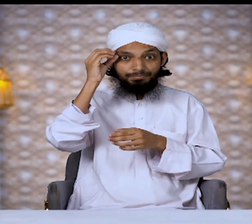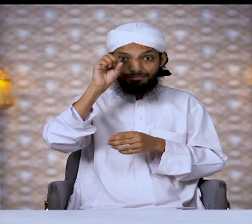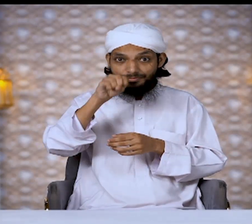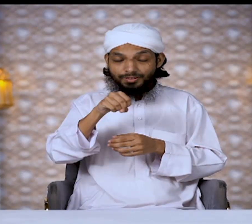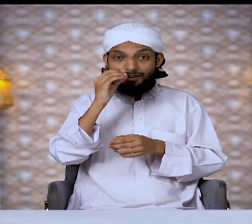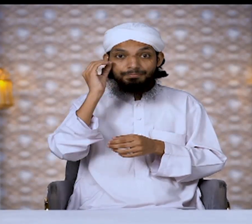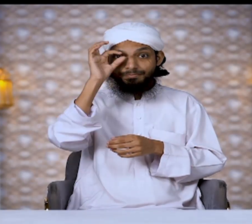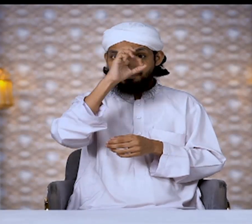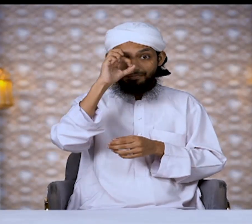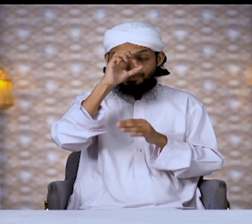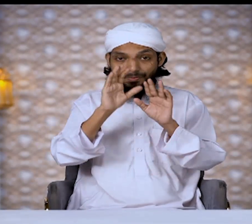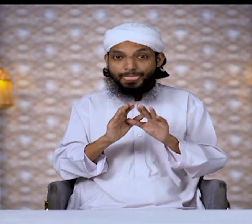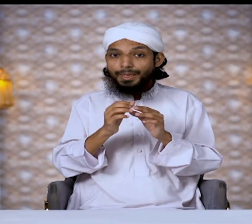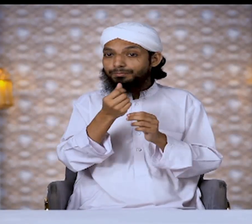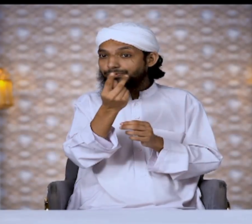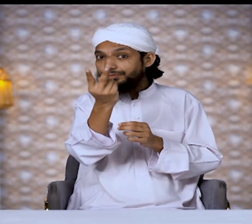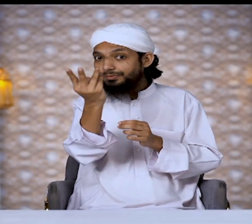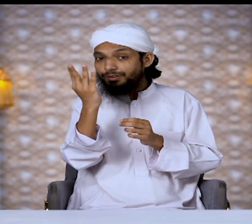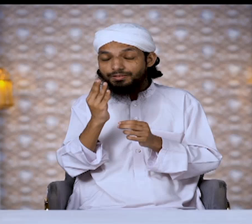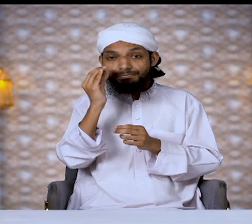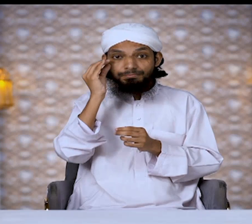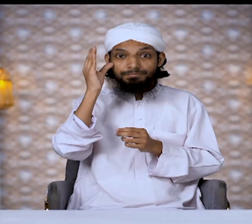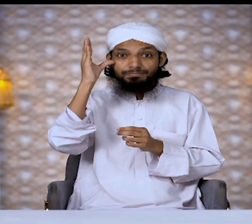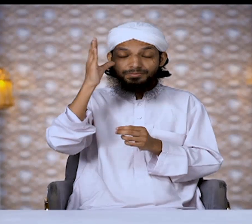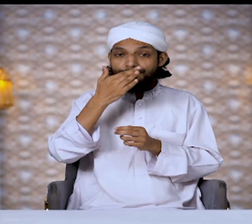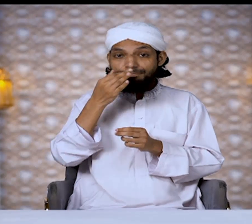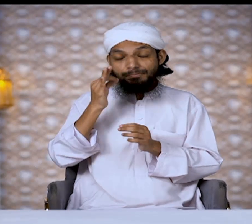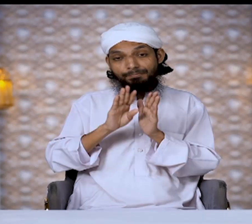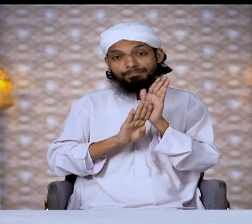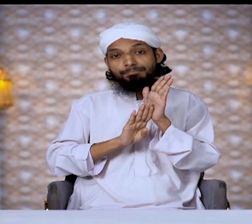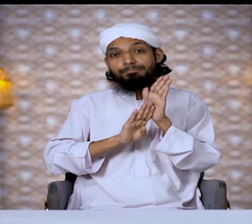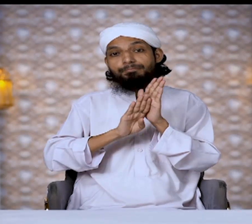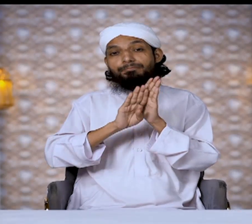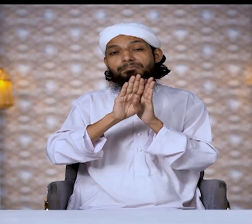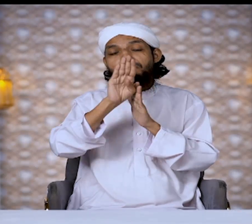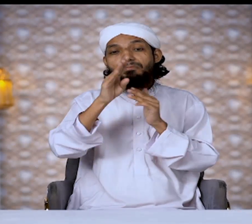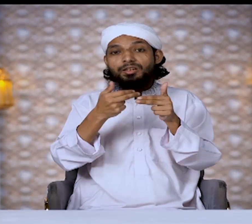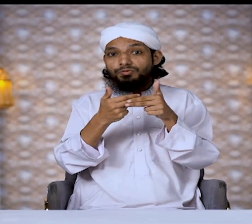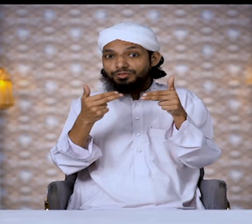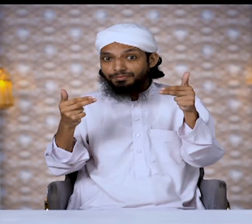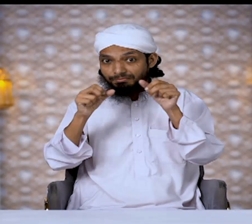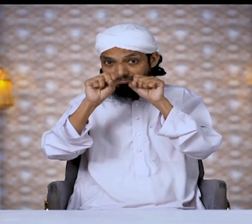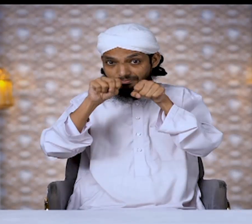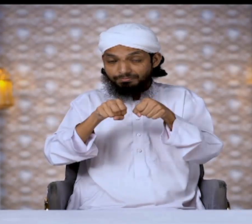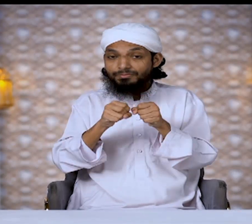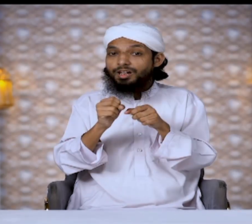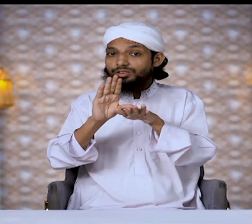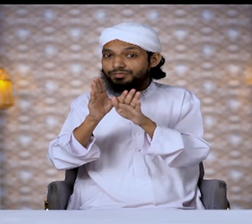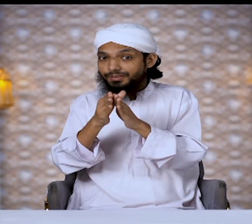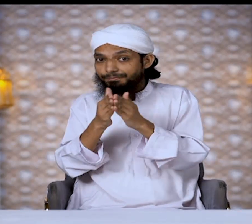ایسے ماہر عالم تھے کہ درجنوں علوم میں عقلیہ و نقلیہ پر آپ کی سینکڑوں تصانیف موجود ہیں۔ ہر تصنیف میں آپ کی علمی